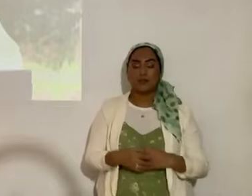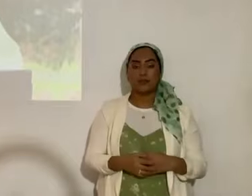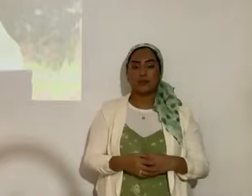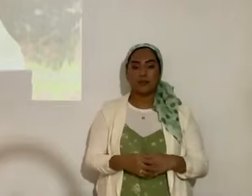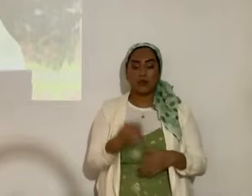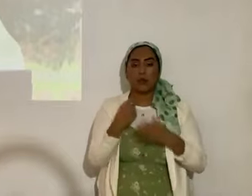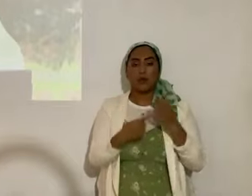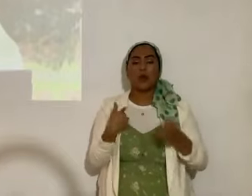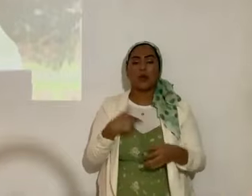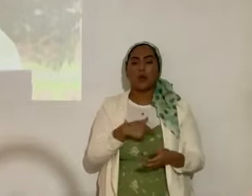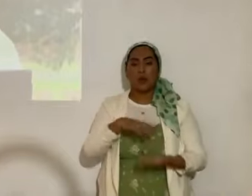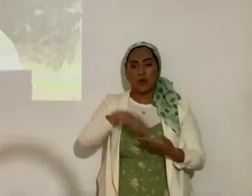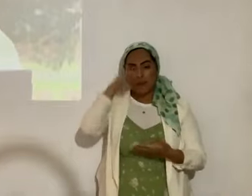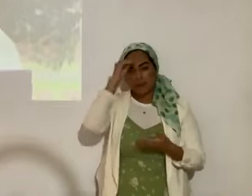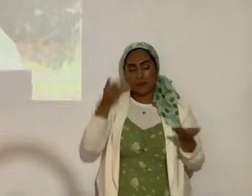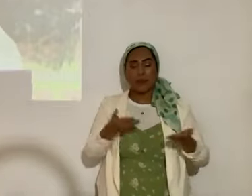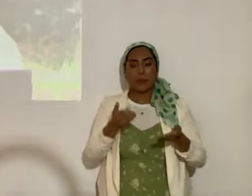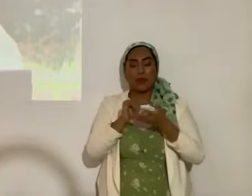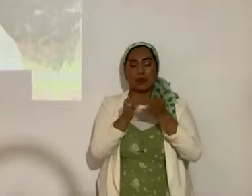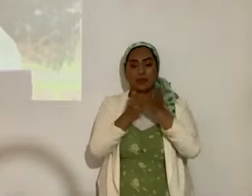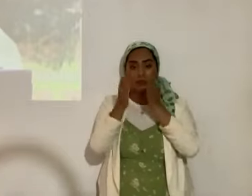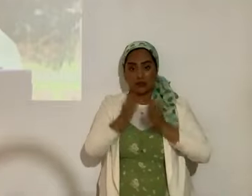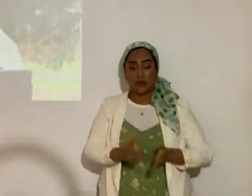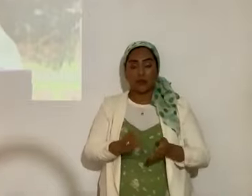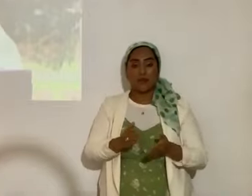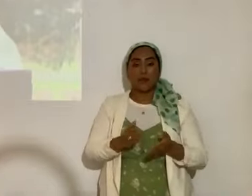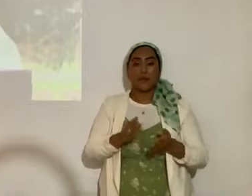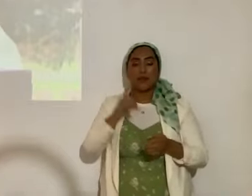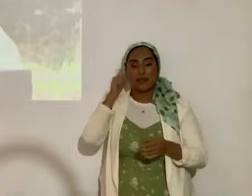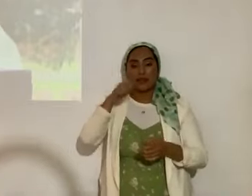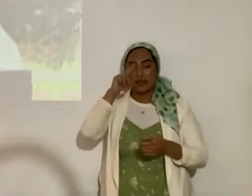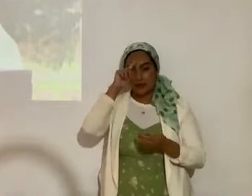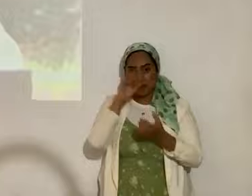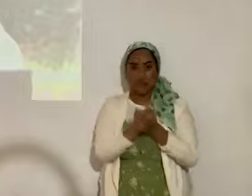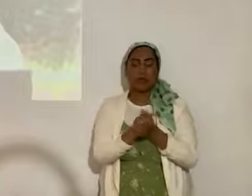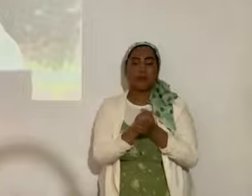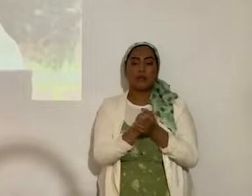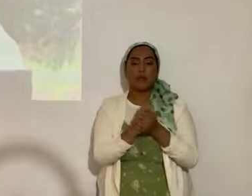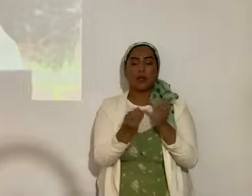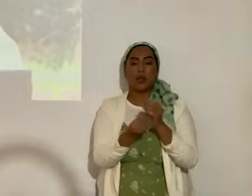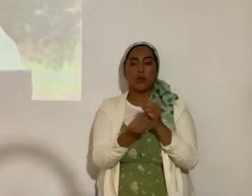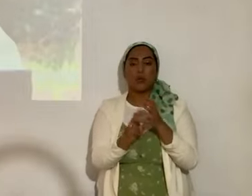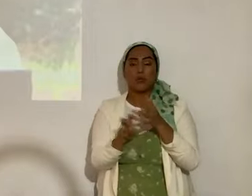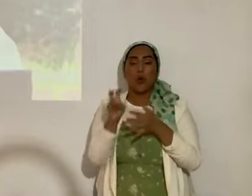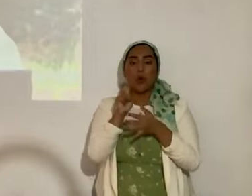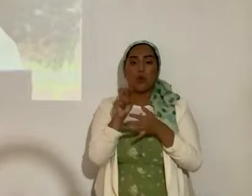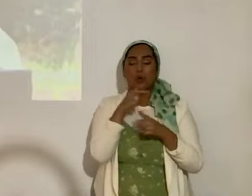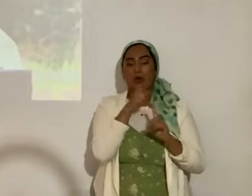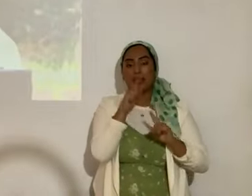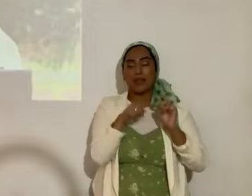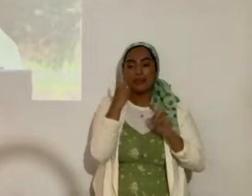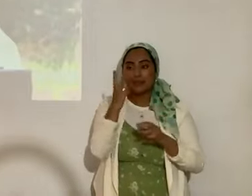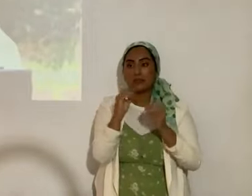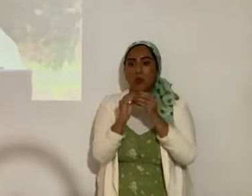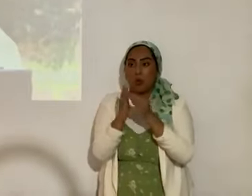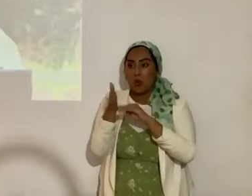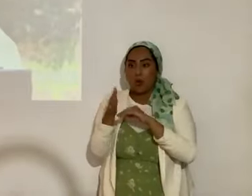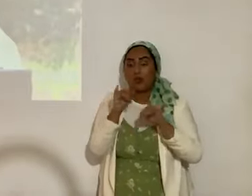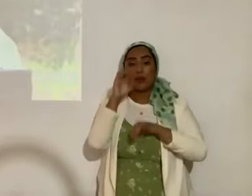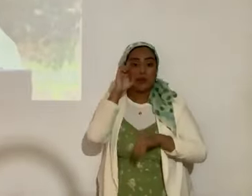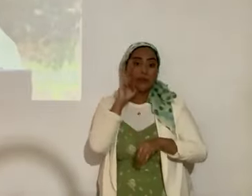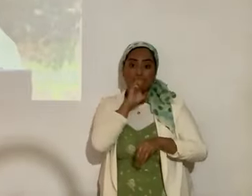y aprendemos de esto que el siervo de Eliseo necesitaba creer crecer él no podía ver lo que